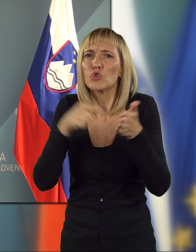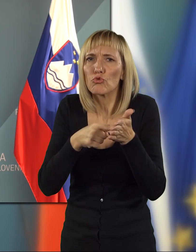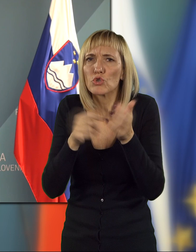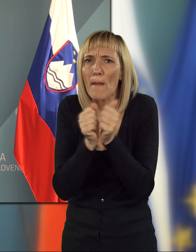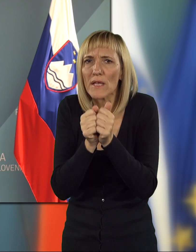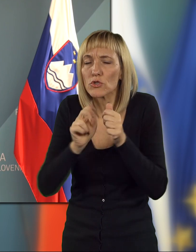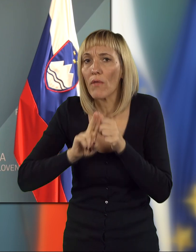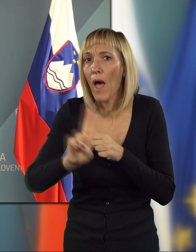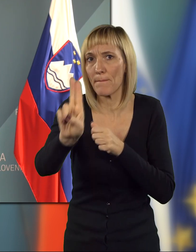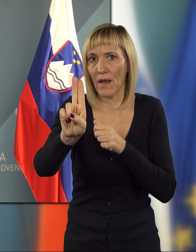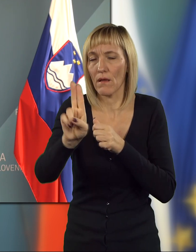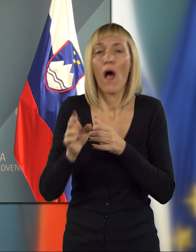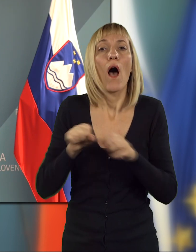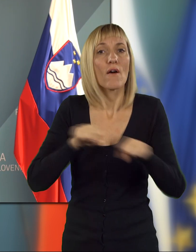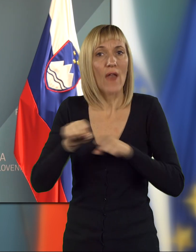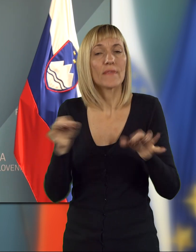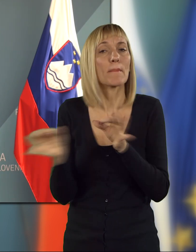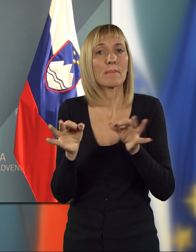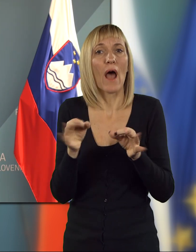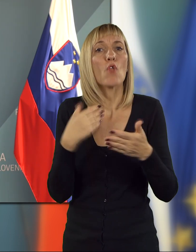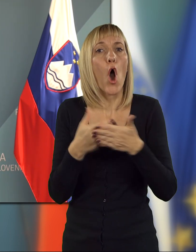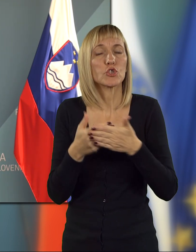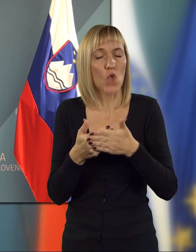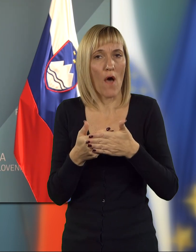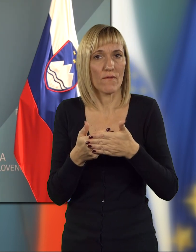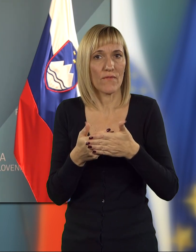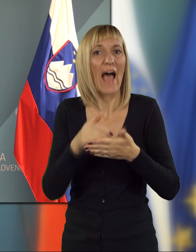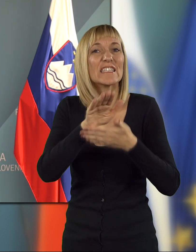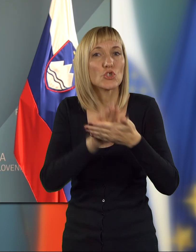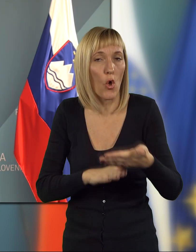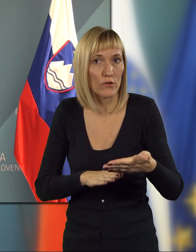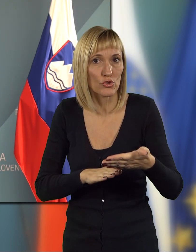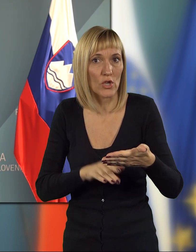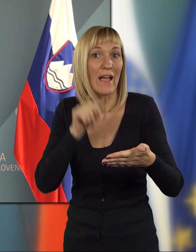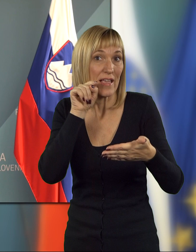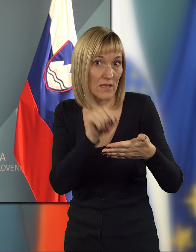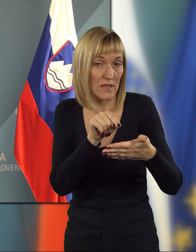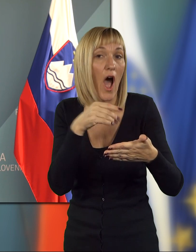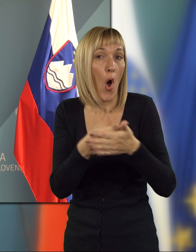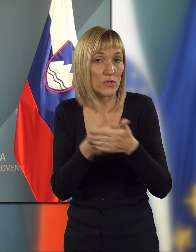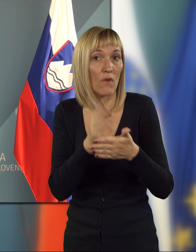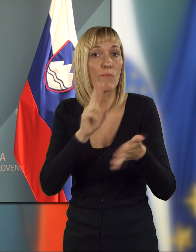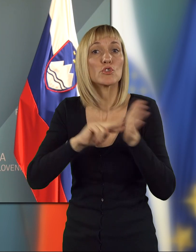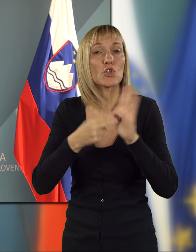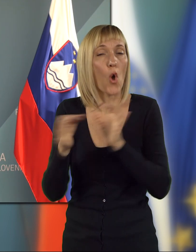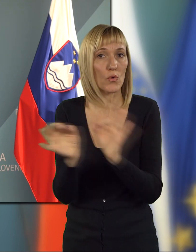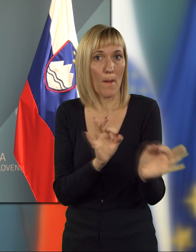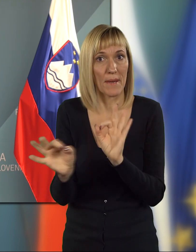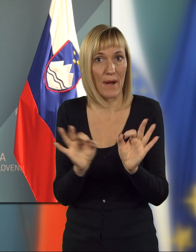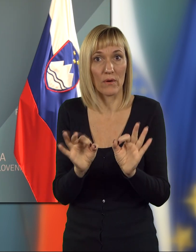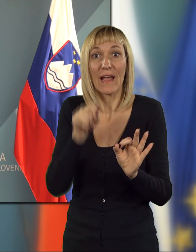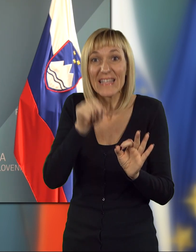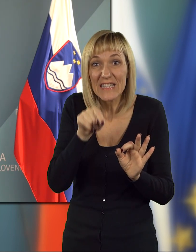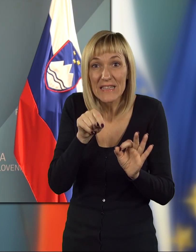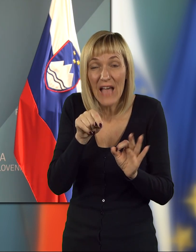govorili o točki, na kateri točki. Vlada pripravlja izhodišča za ta pogajanja, ta izhodišča bodo